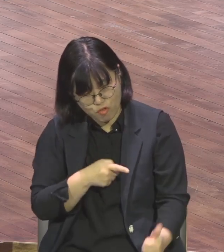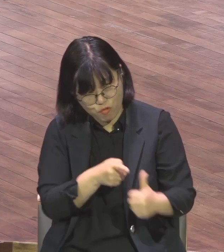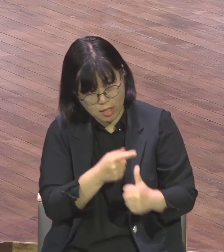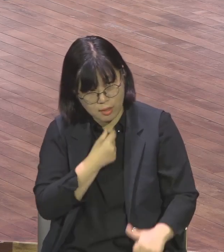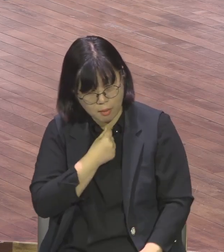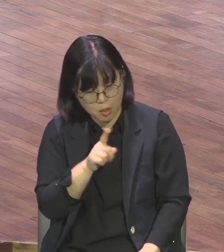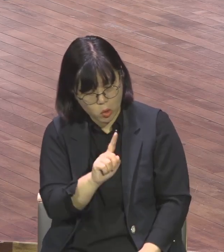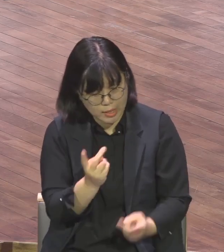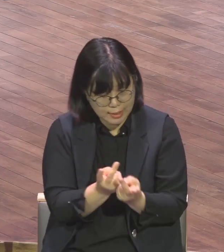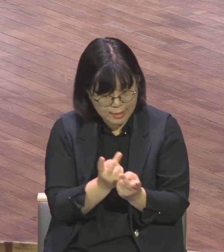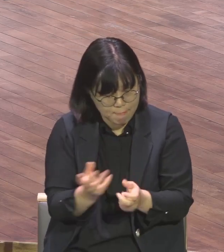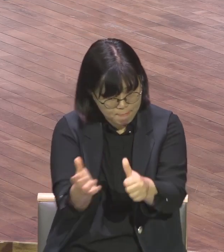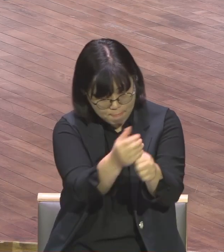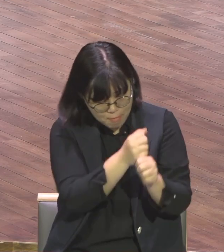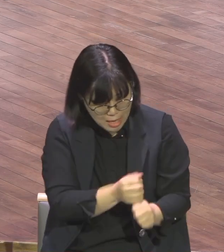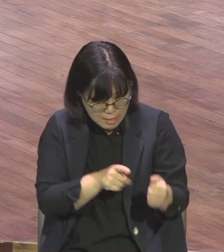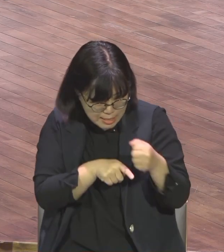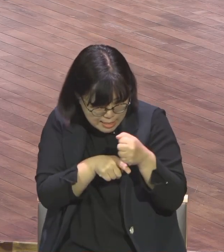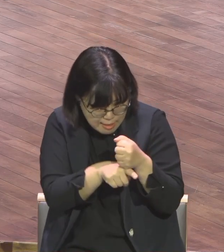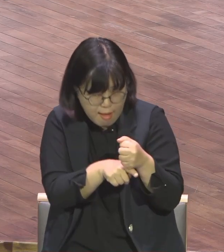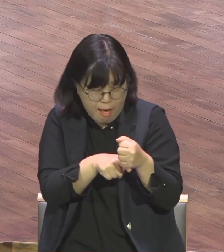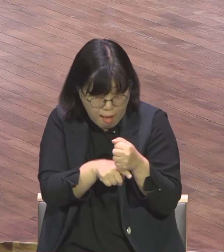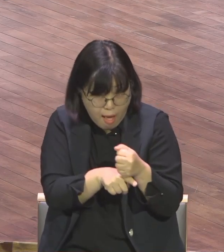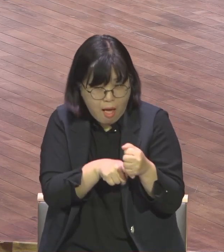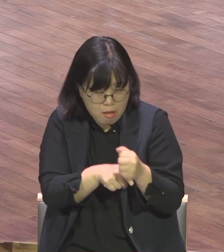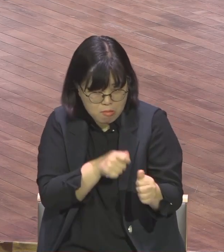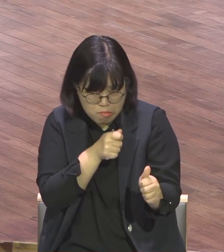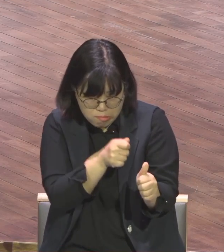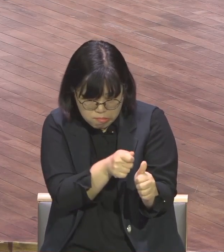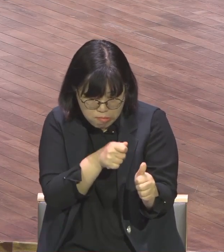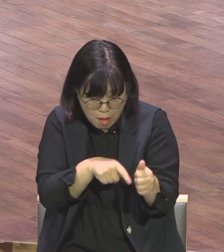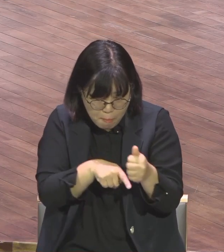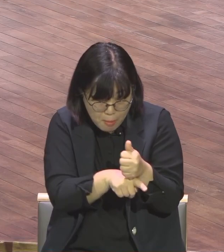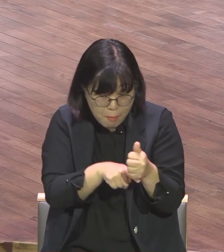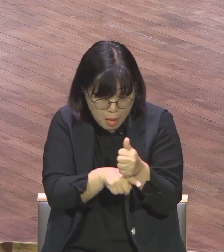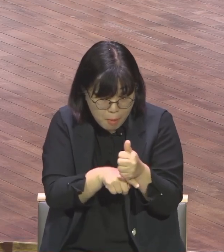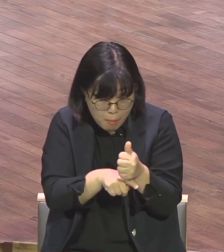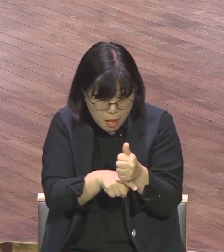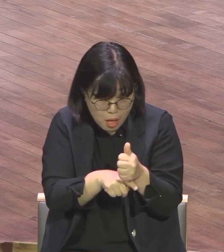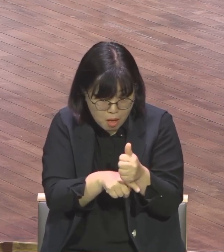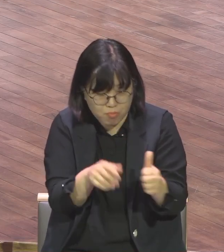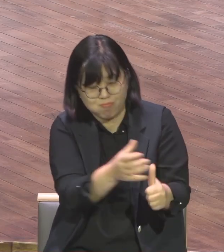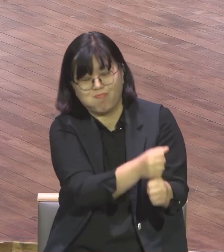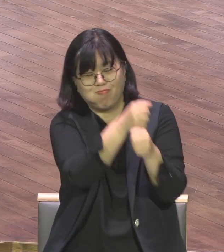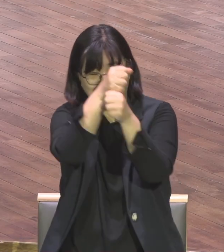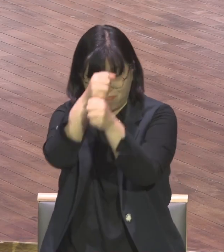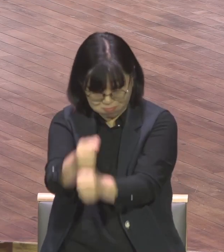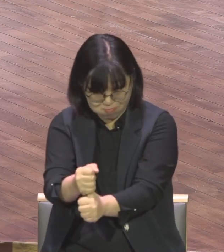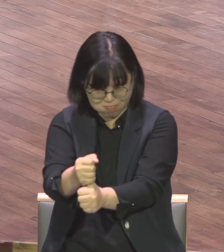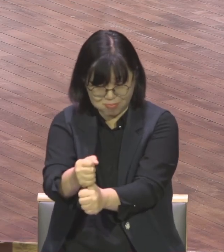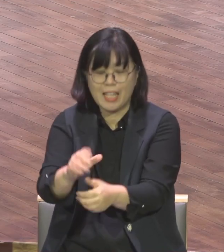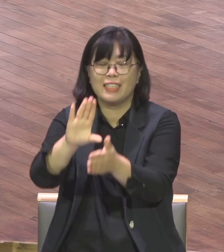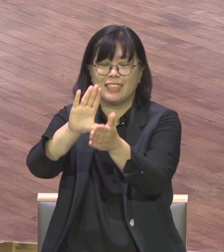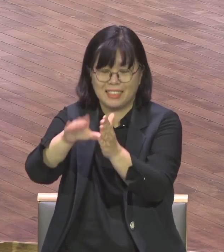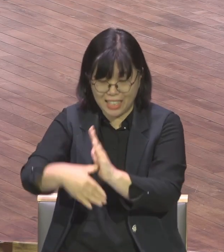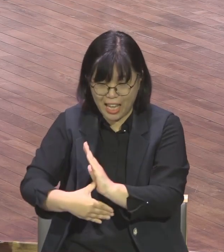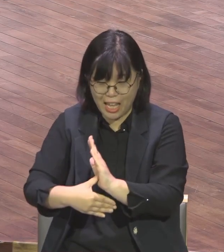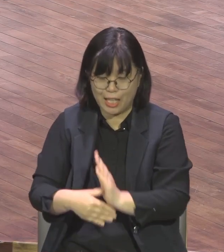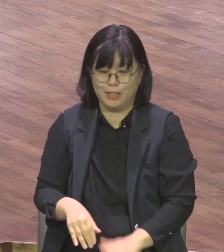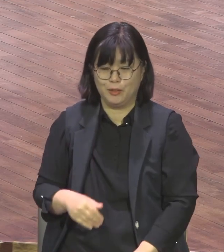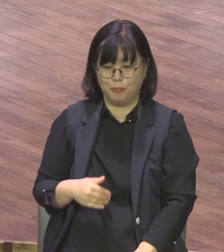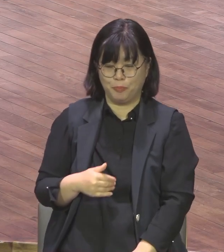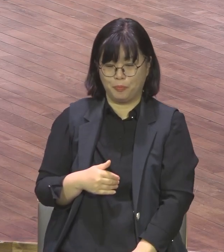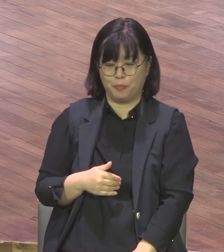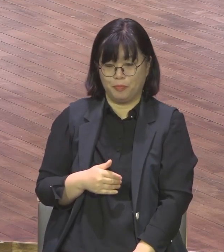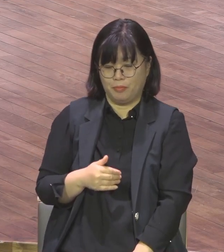죽인 것처럼. 그런데 당시에 모든 사람에게 존경받은 율법 교사가 있었어요. 가브리엘. 이